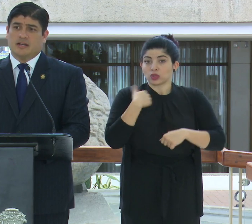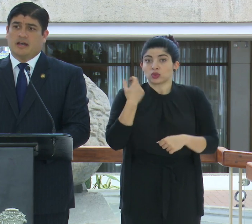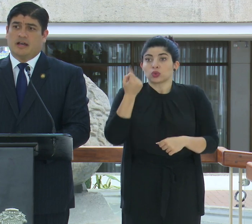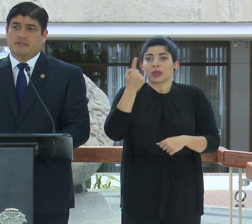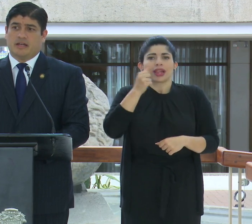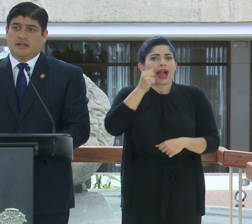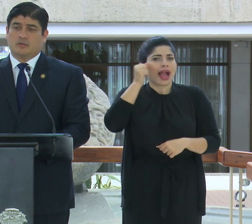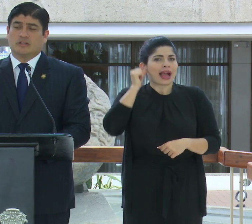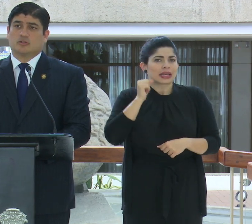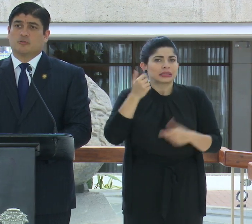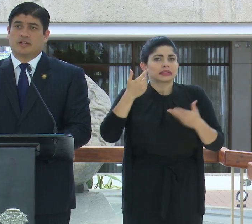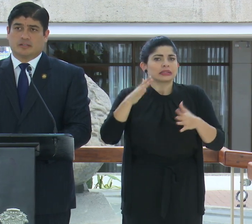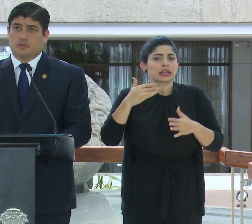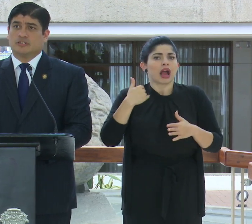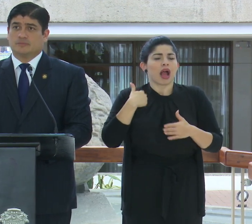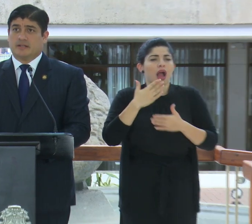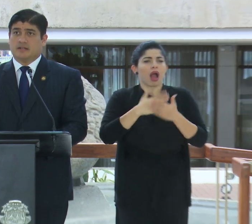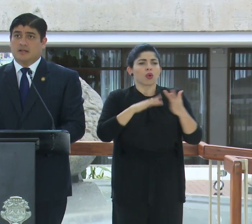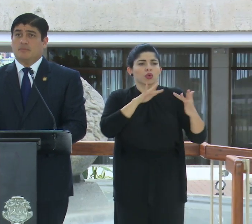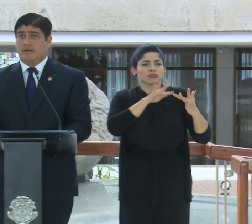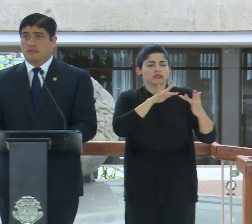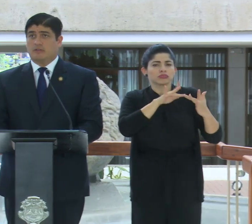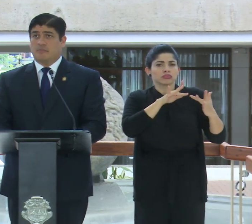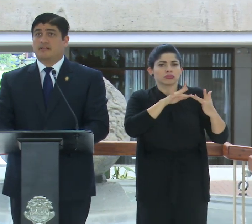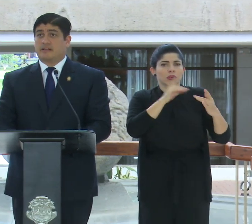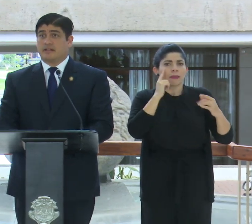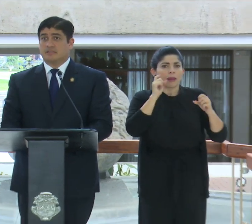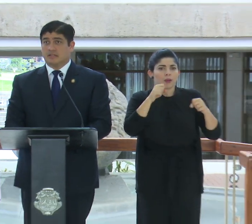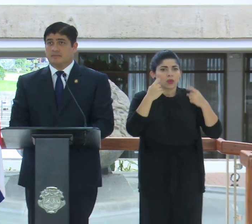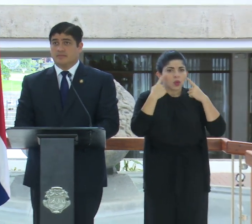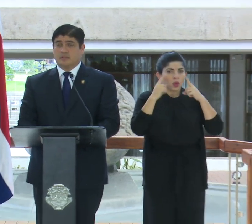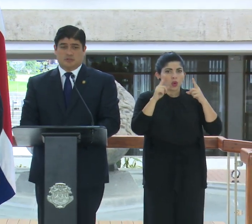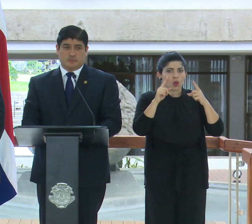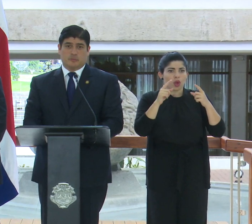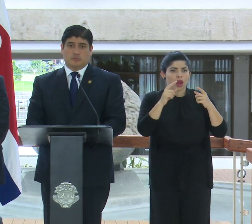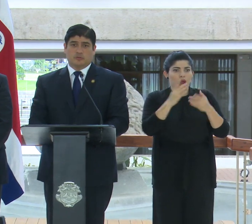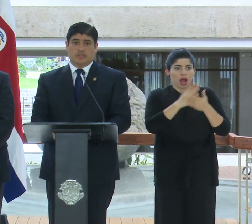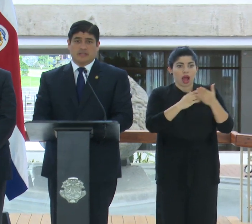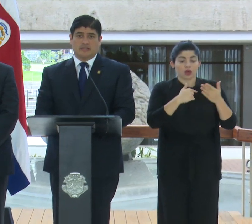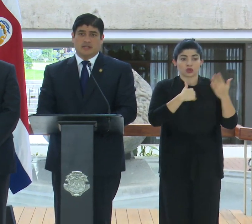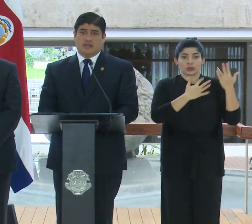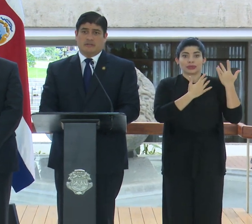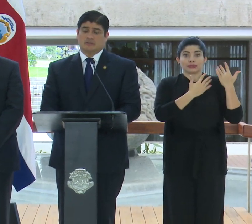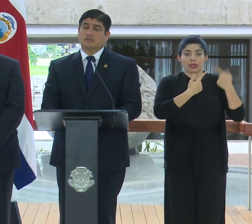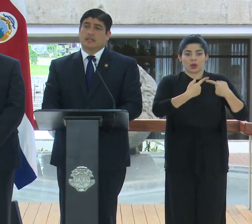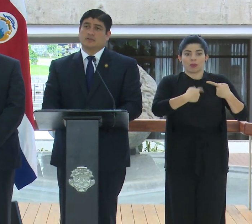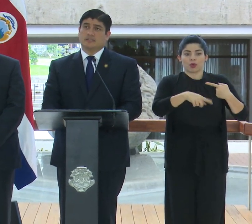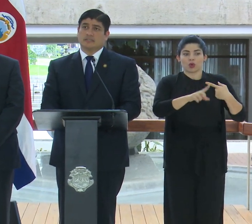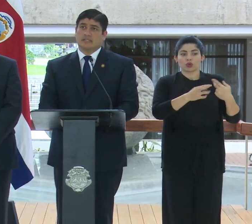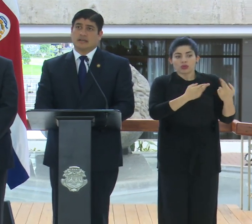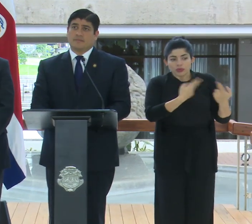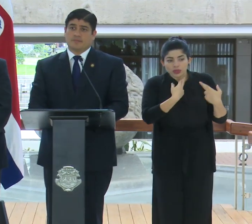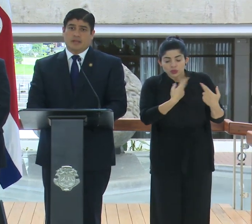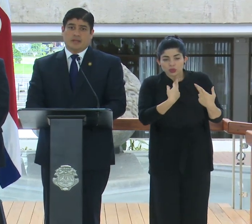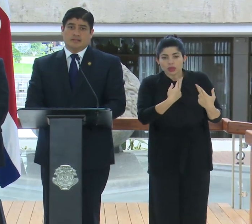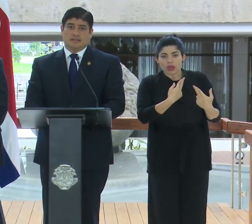que ayer habían algunas comunicaciones para lograr materializar, y yo espero pronto que haya resultados